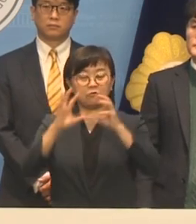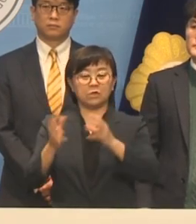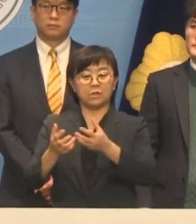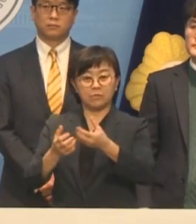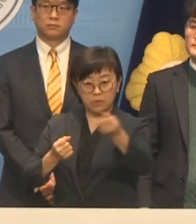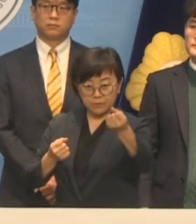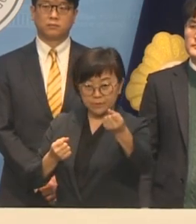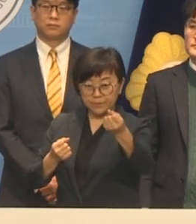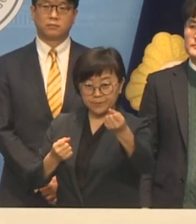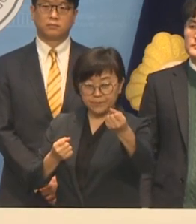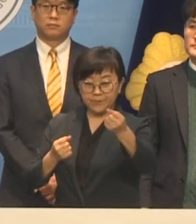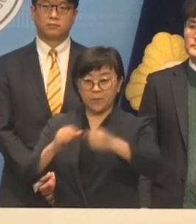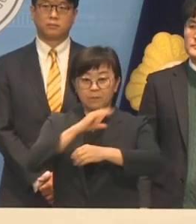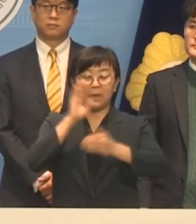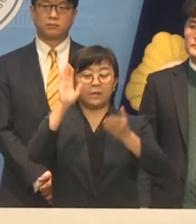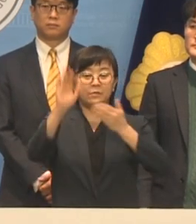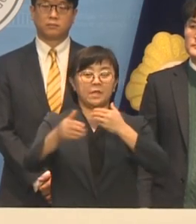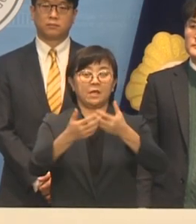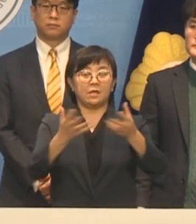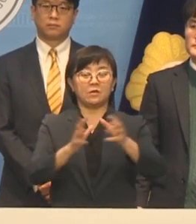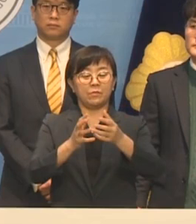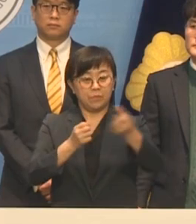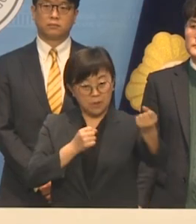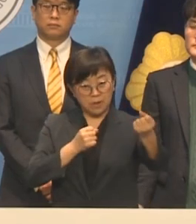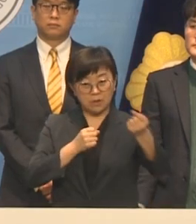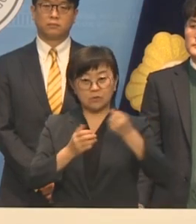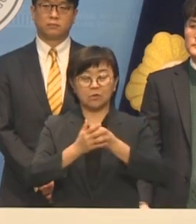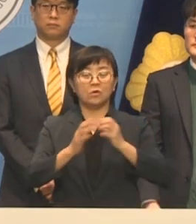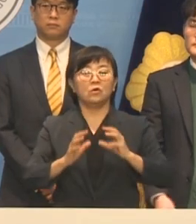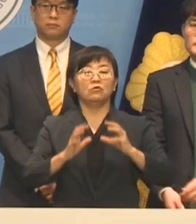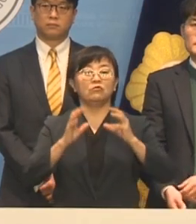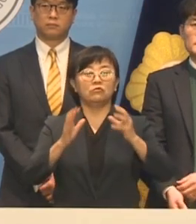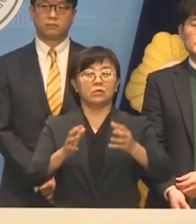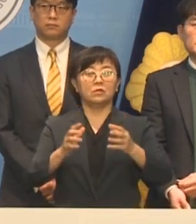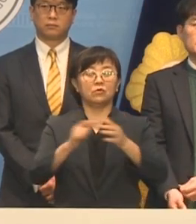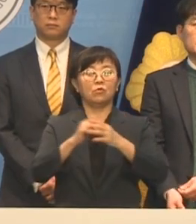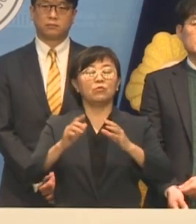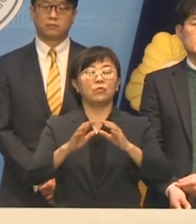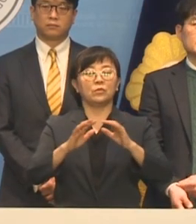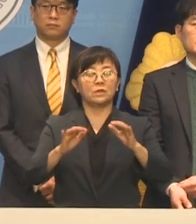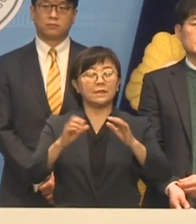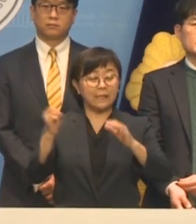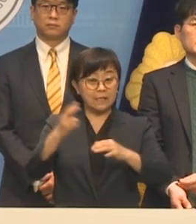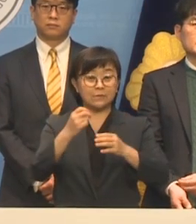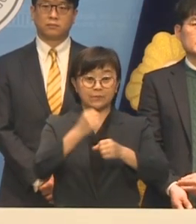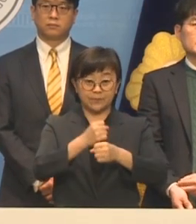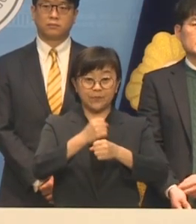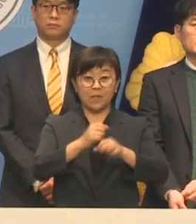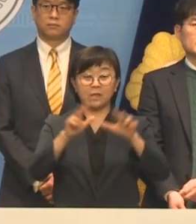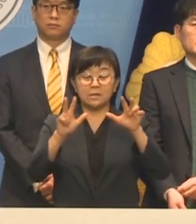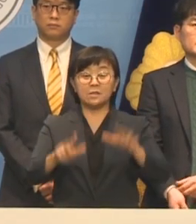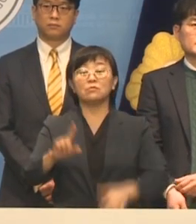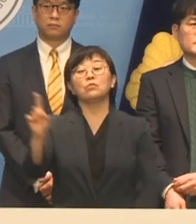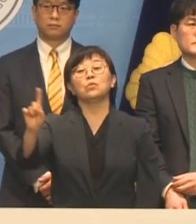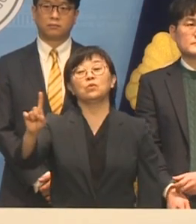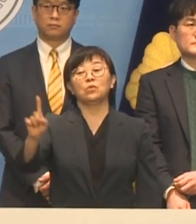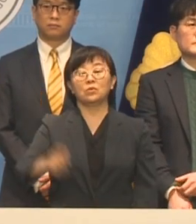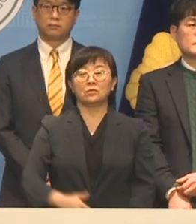나온 바른미래당에서 또 떨어져 나가 국민의당을 다시 만들었습니다. 지금 어떻게